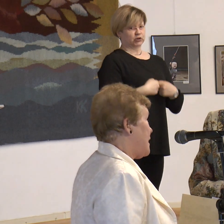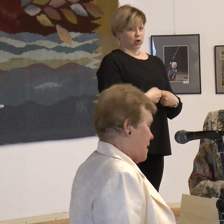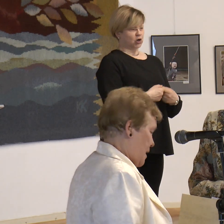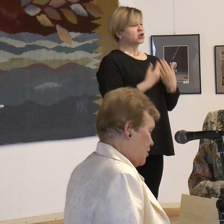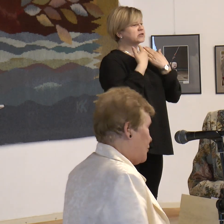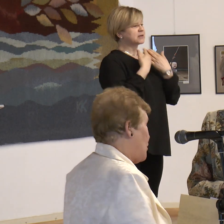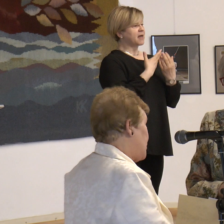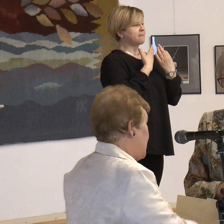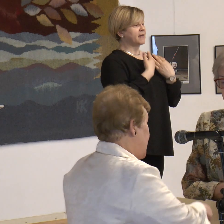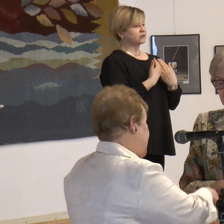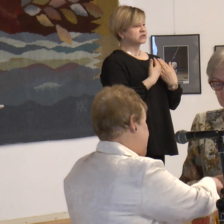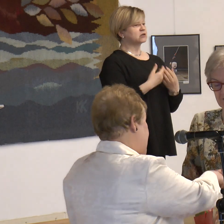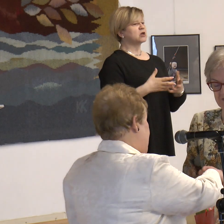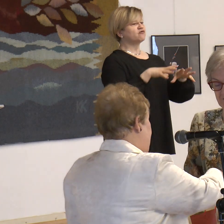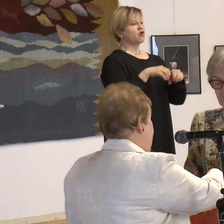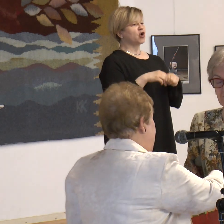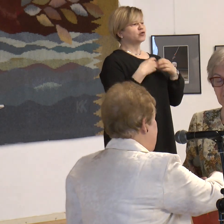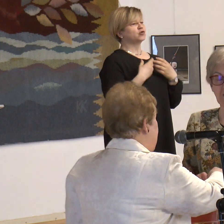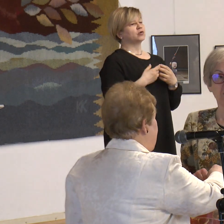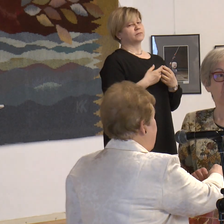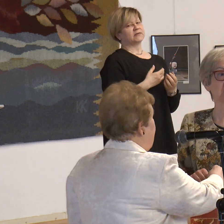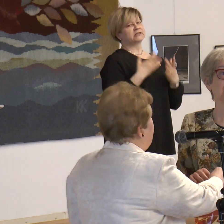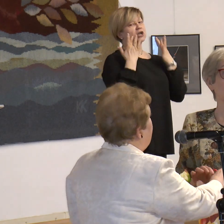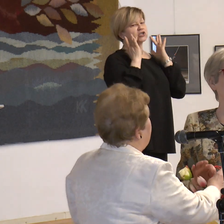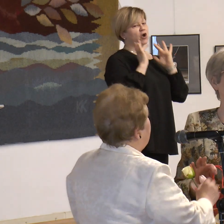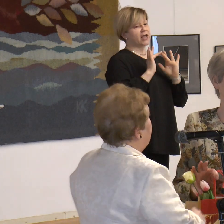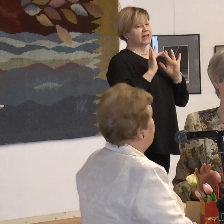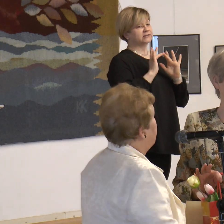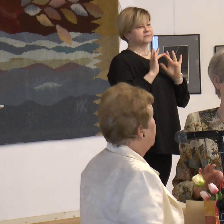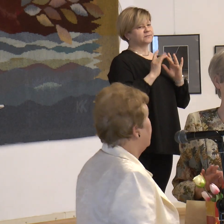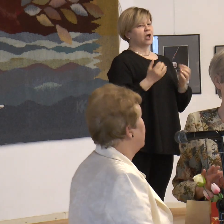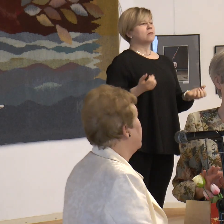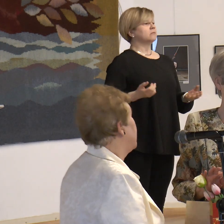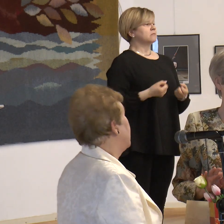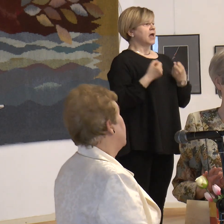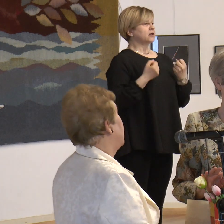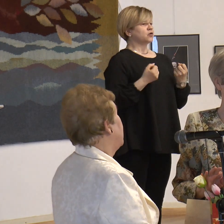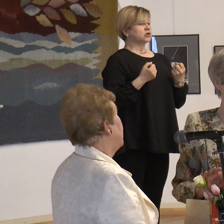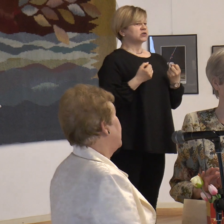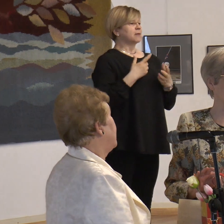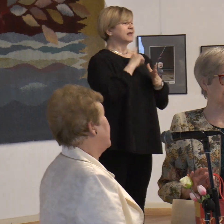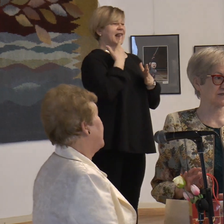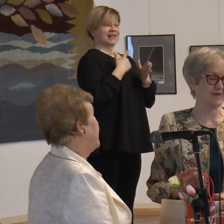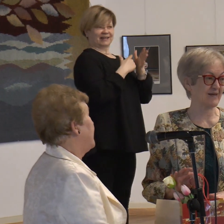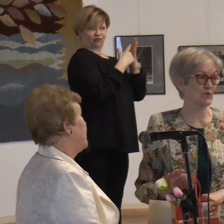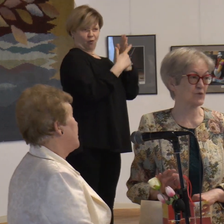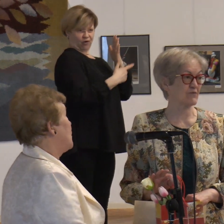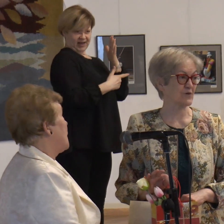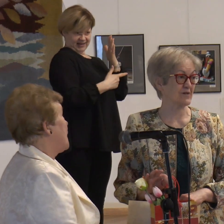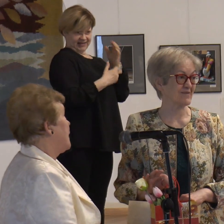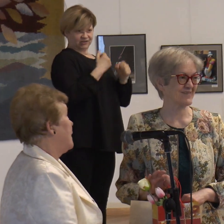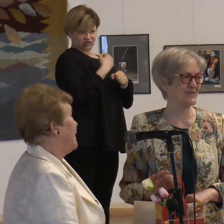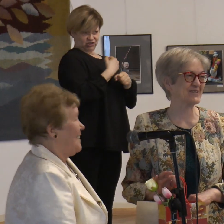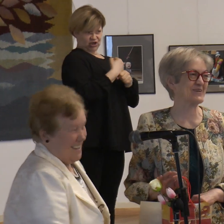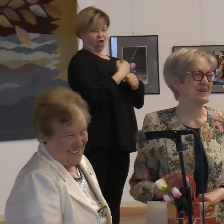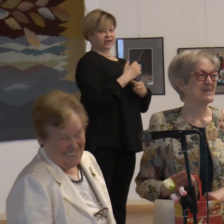megköszönöm, és fogadtunk ezt a szerintem. Az meg nagy megkönnyebbülés volt, hogy nem kellett sorrendet kialakítani, mert nem jöttem